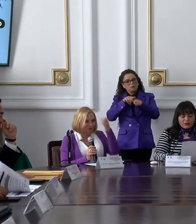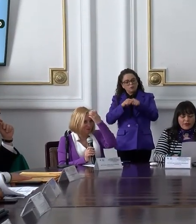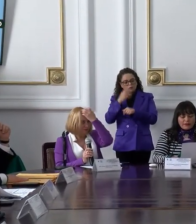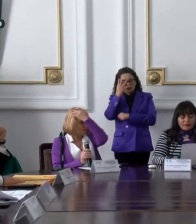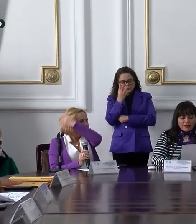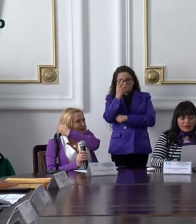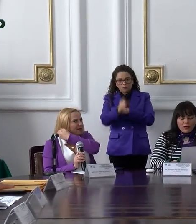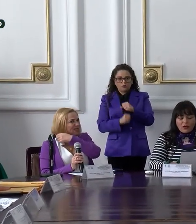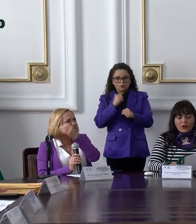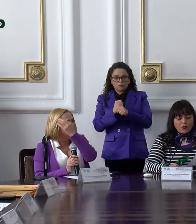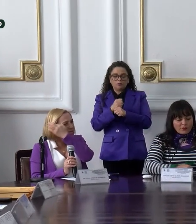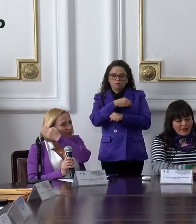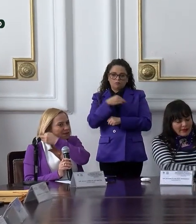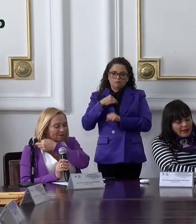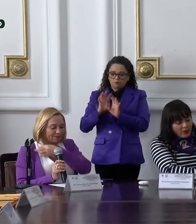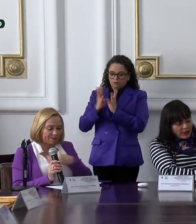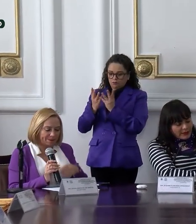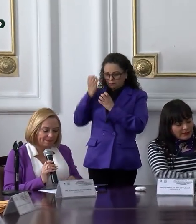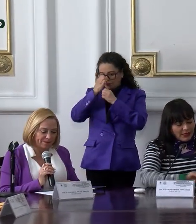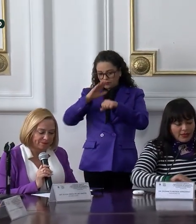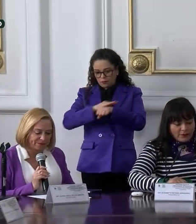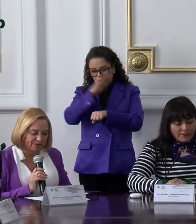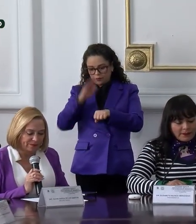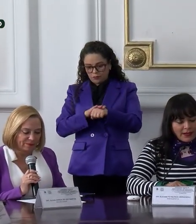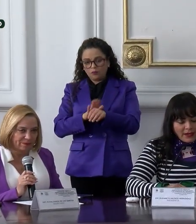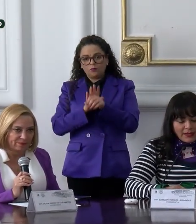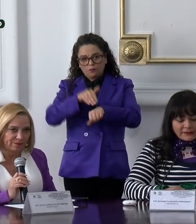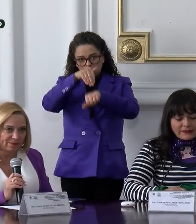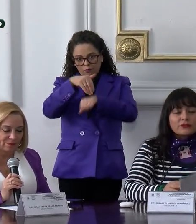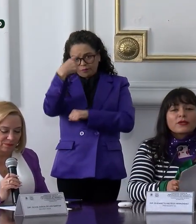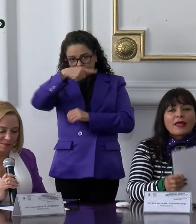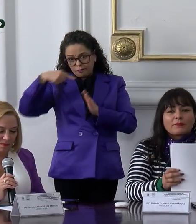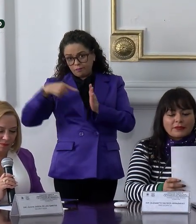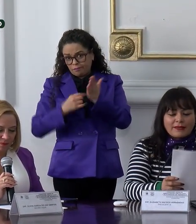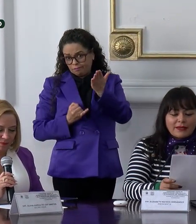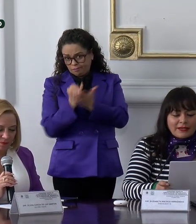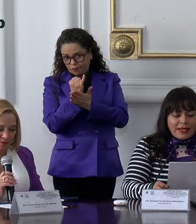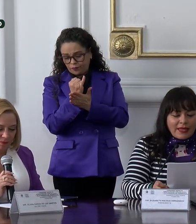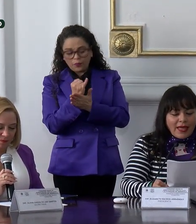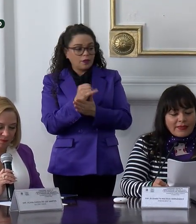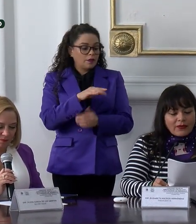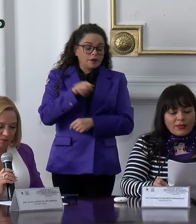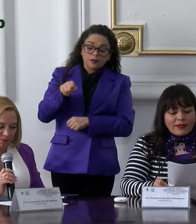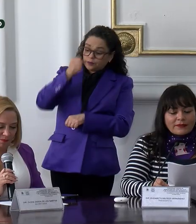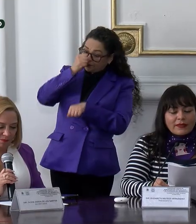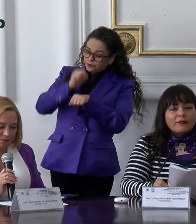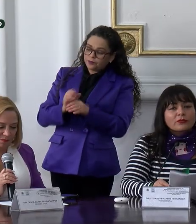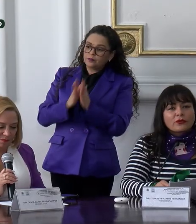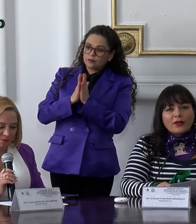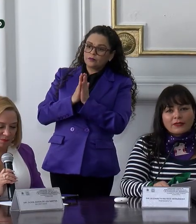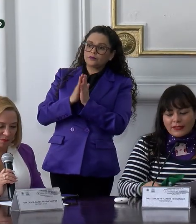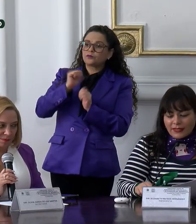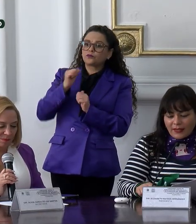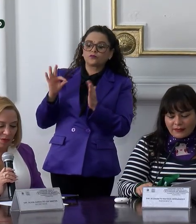de la Ciudad de México. Cúmplase lo determinado. Se instruye a la diputada secretaria a dar cuenta del siguiente